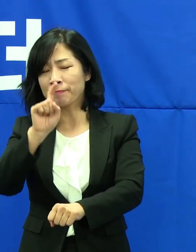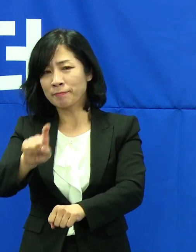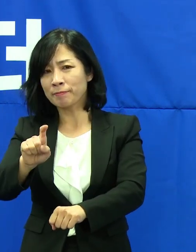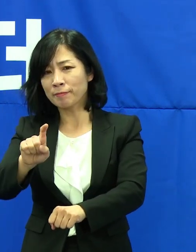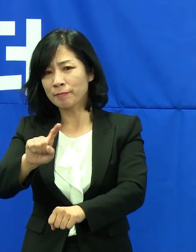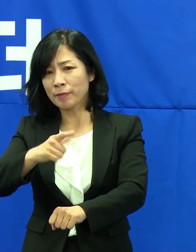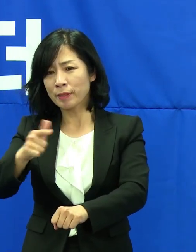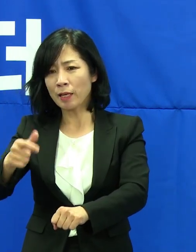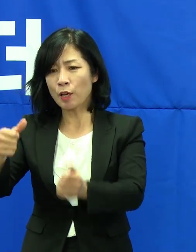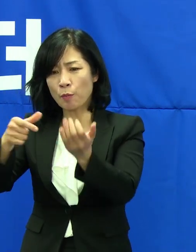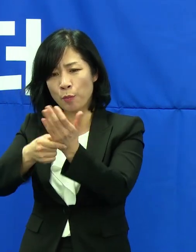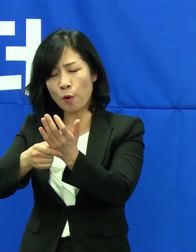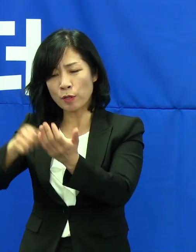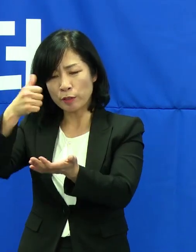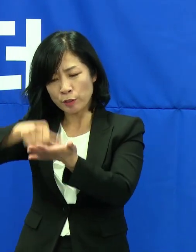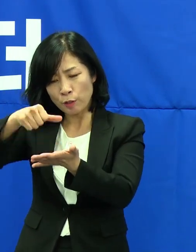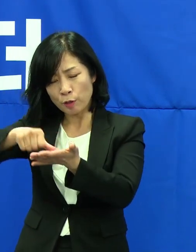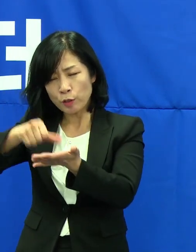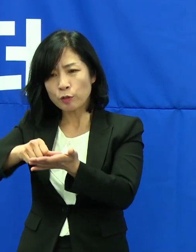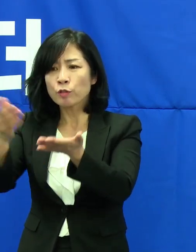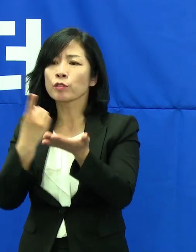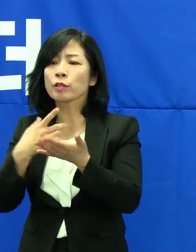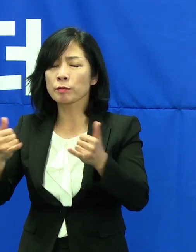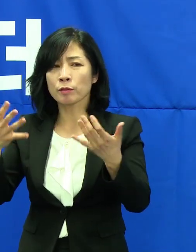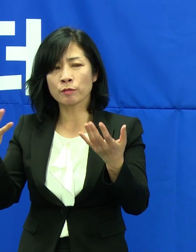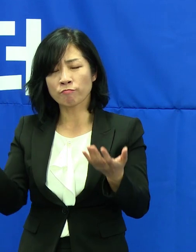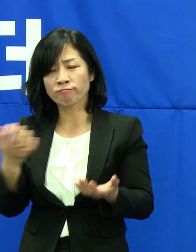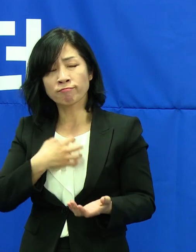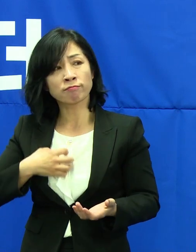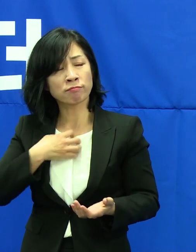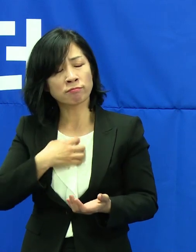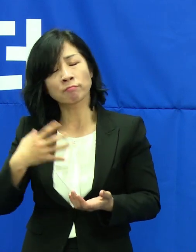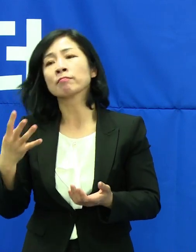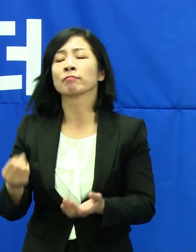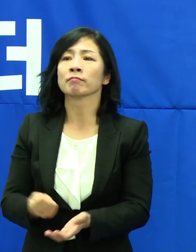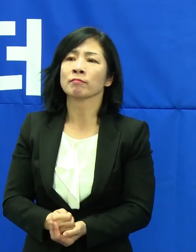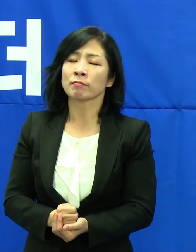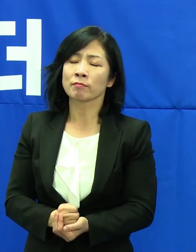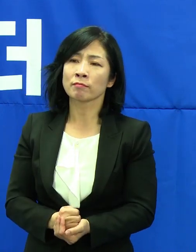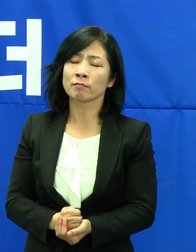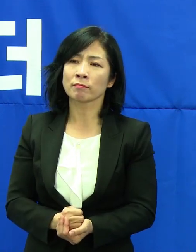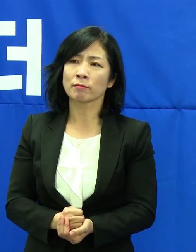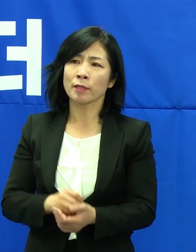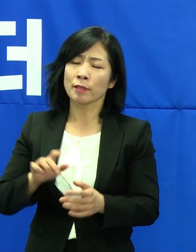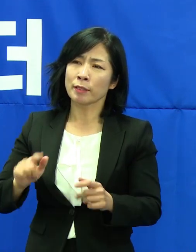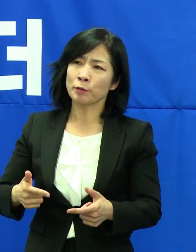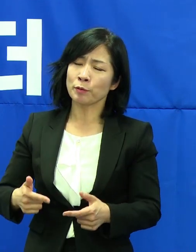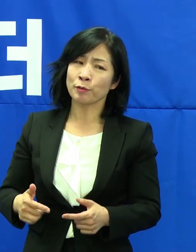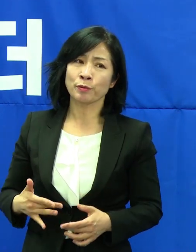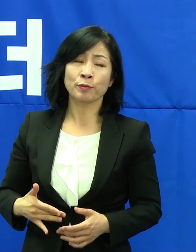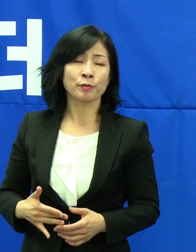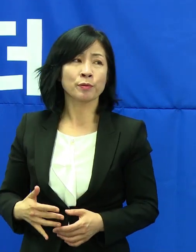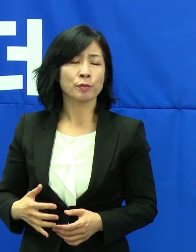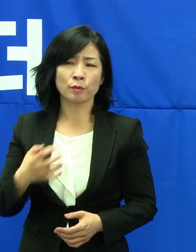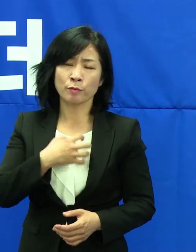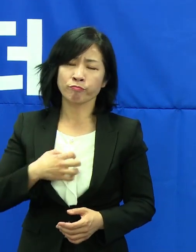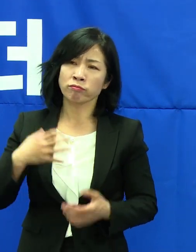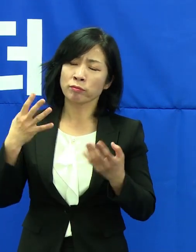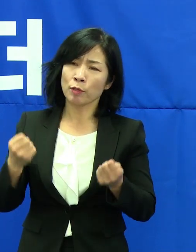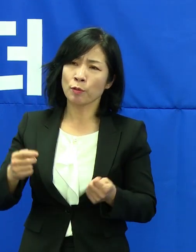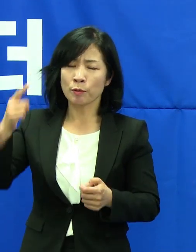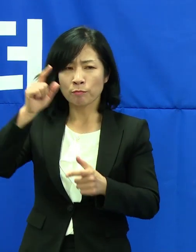저에게 표를 줬던 분들도 그렇게 걱정을 많이 하셨습니다. 예, 저도 부대낀 적이 많고, 예,